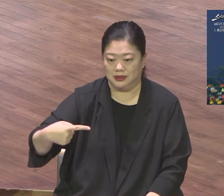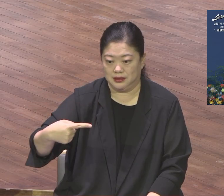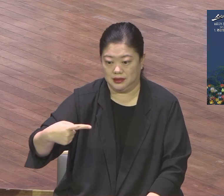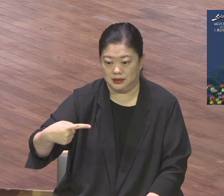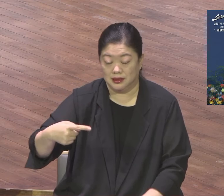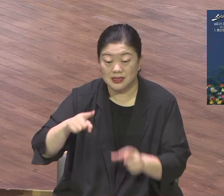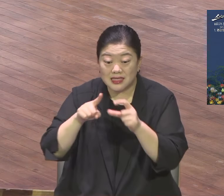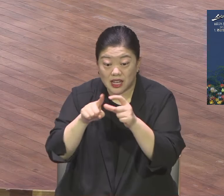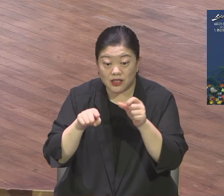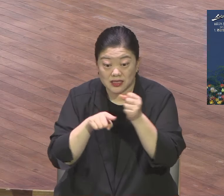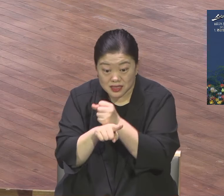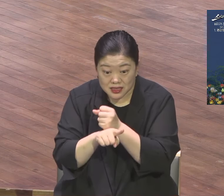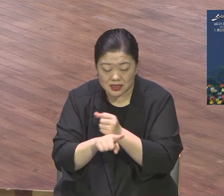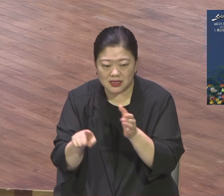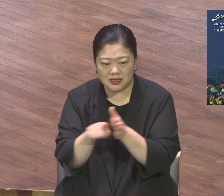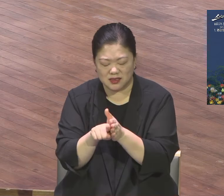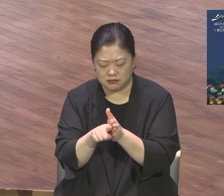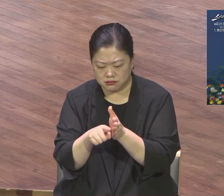견고한 마음,